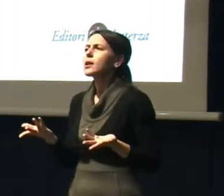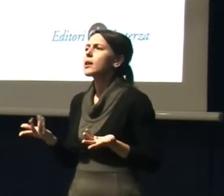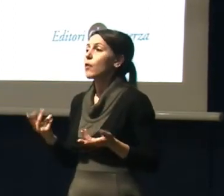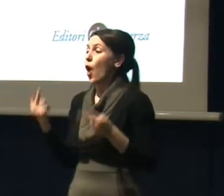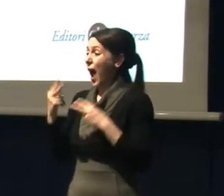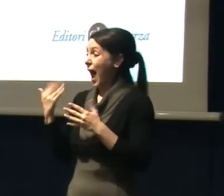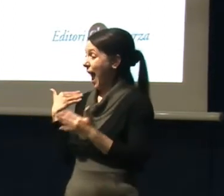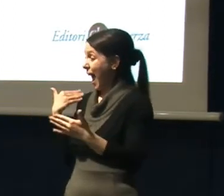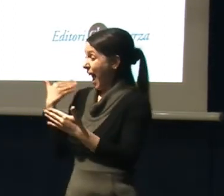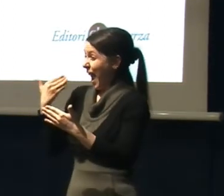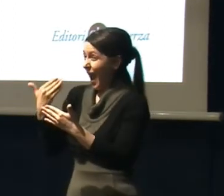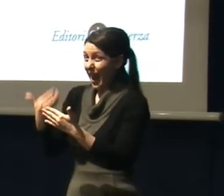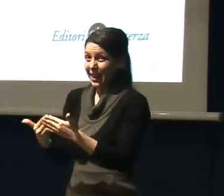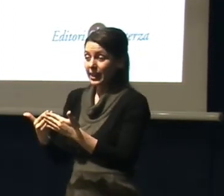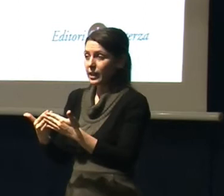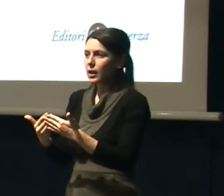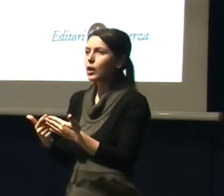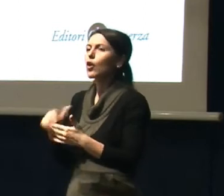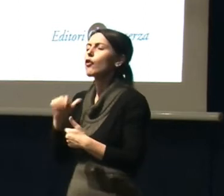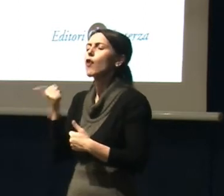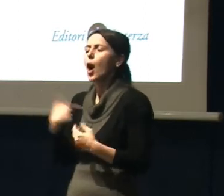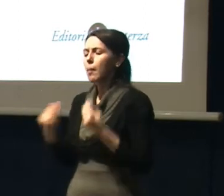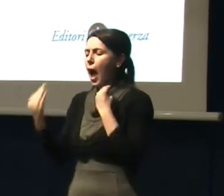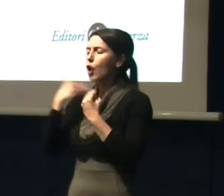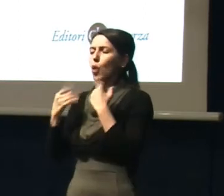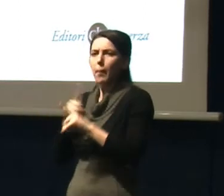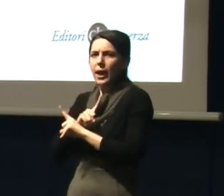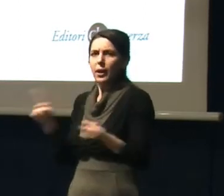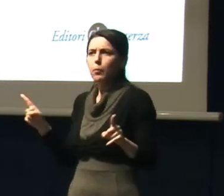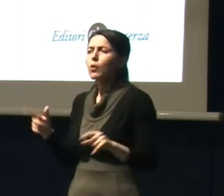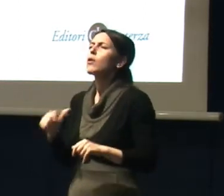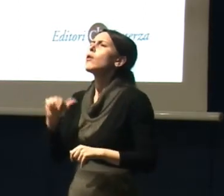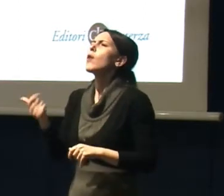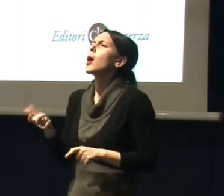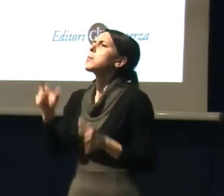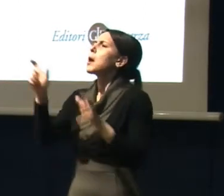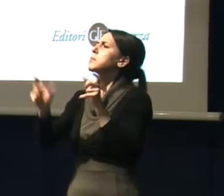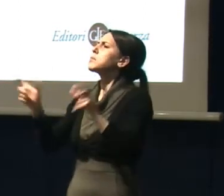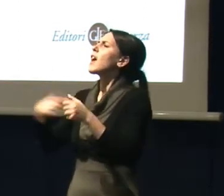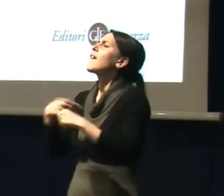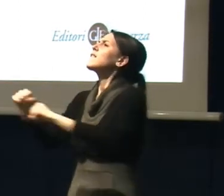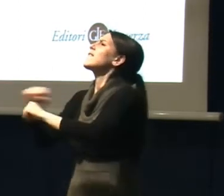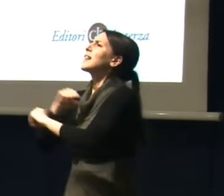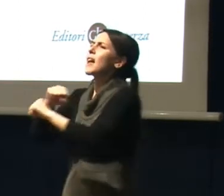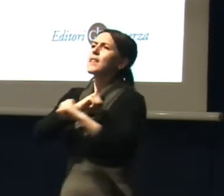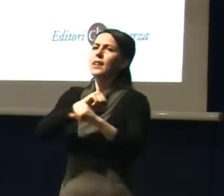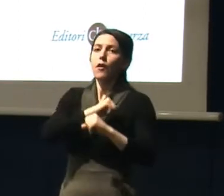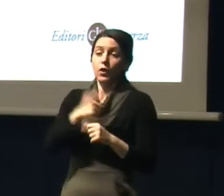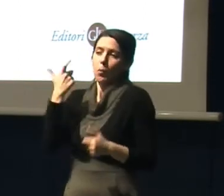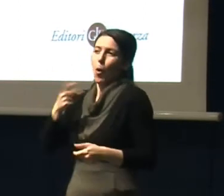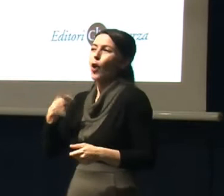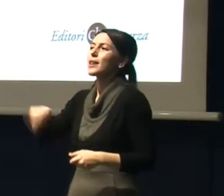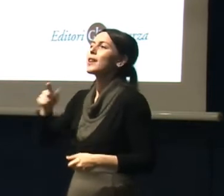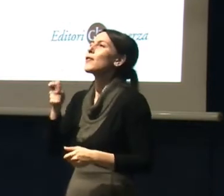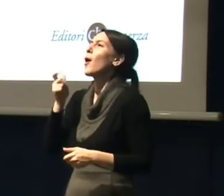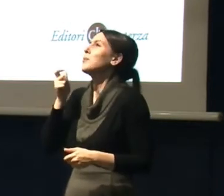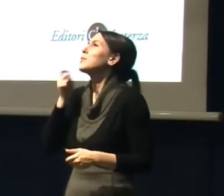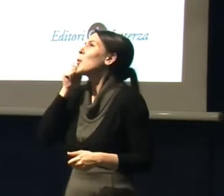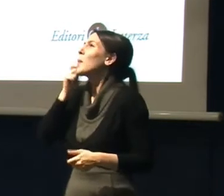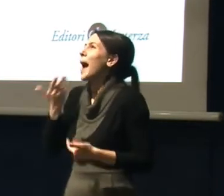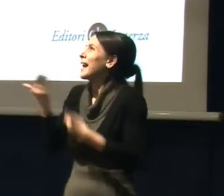ultimi anni e che noi non ci poniamo più domande cioè ci fidiamo perché siccome siamo una specie collaborativa